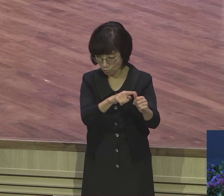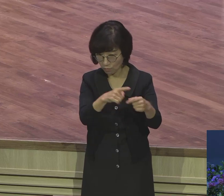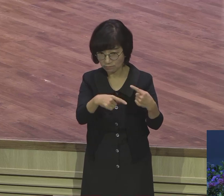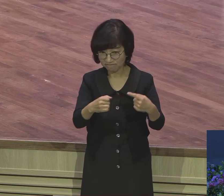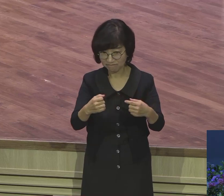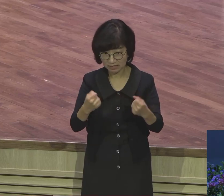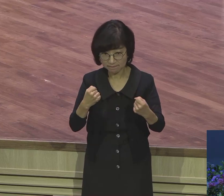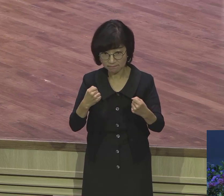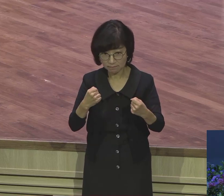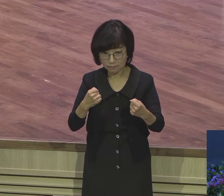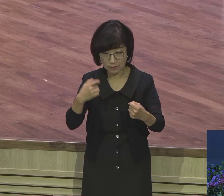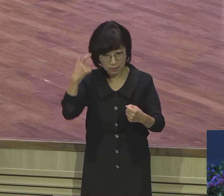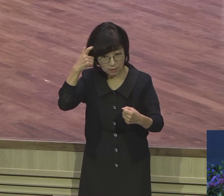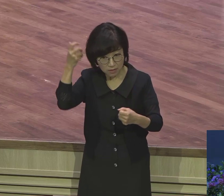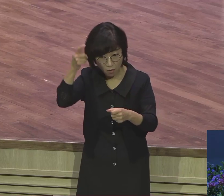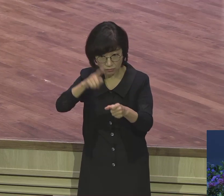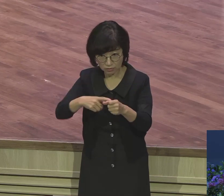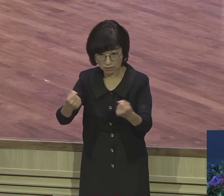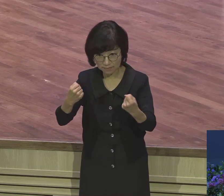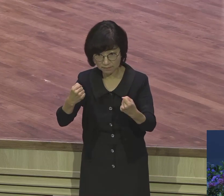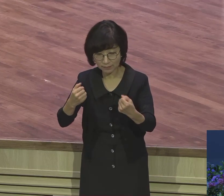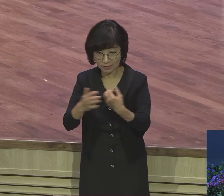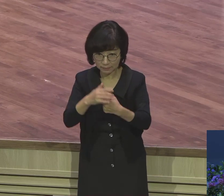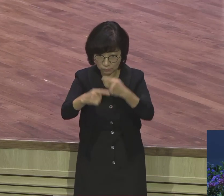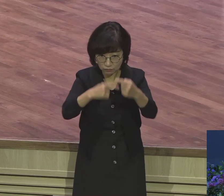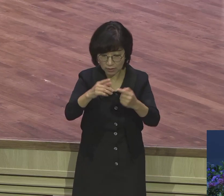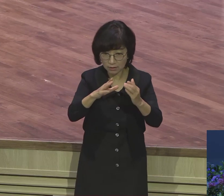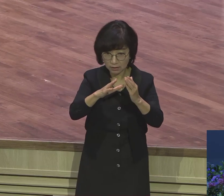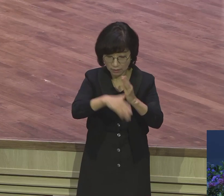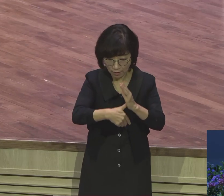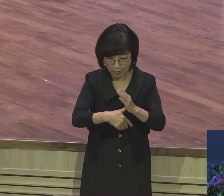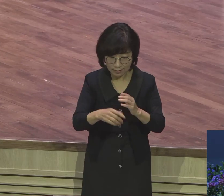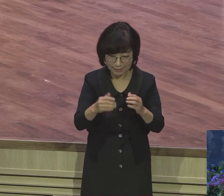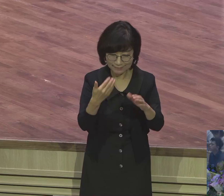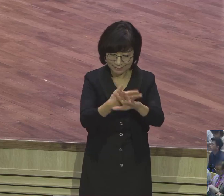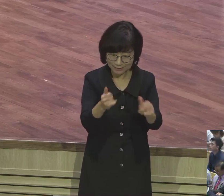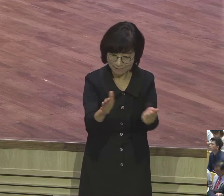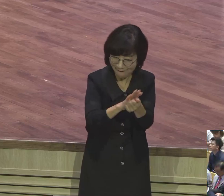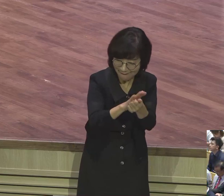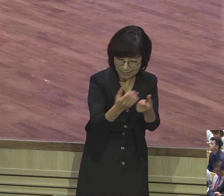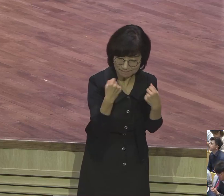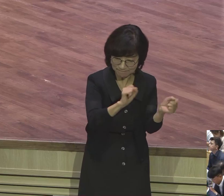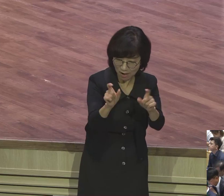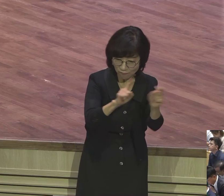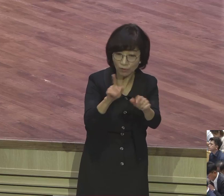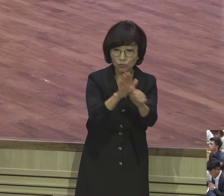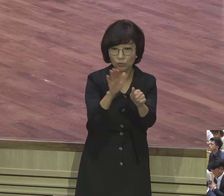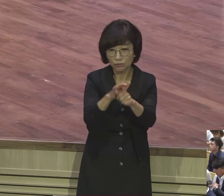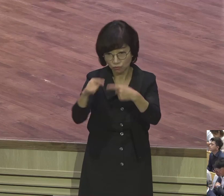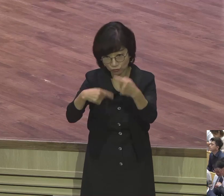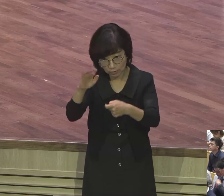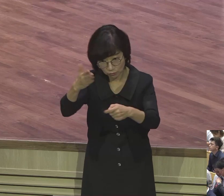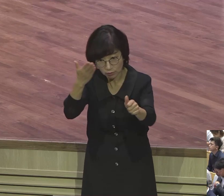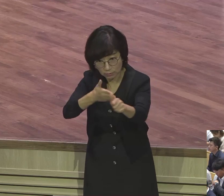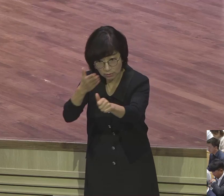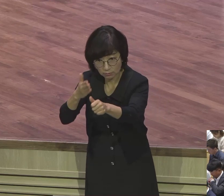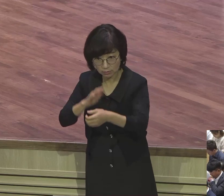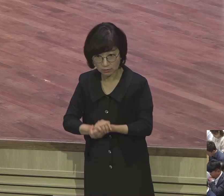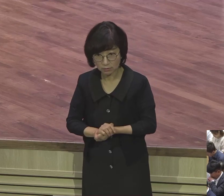우리 영국의 성도들은 항상 열리면 여러분 입에서 나온 말이 살리는 말 되기 바랍니다. 사람을 살리고 힘주고